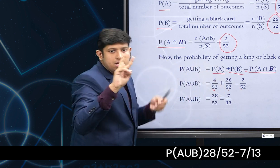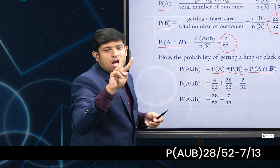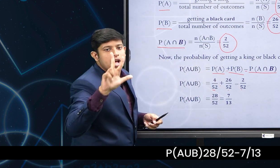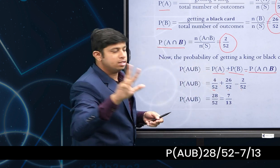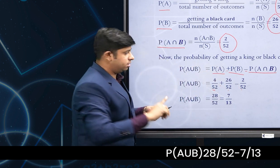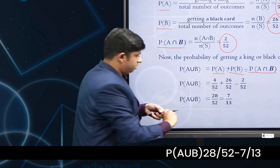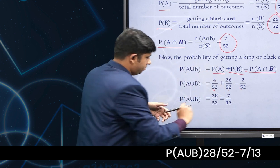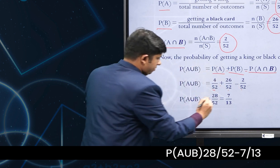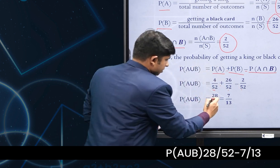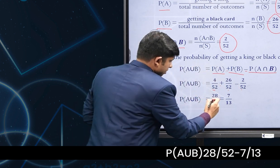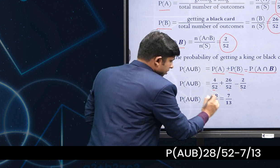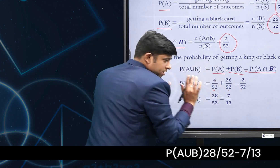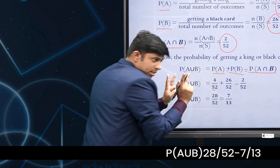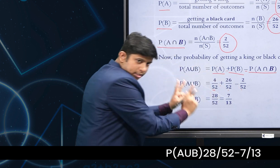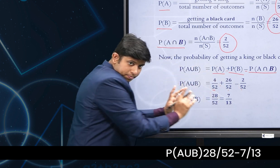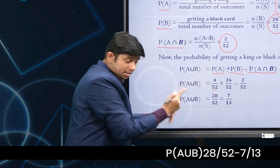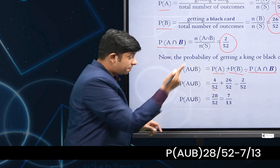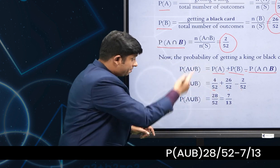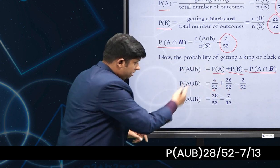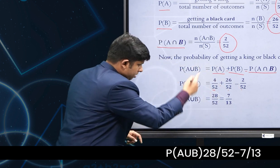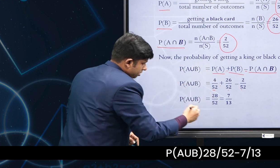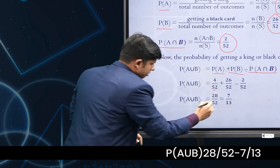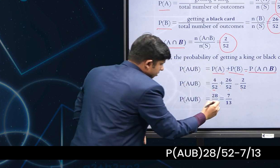वजा 7/13.